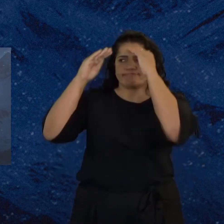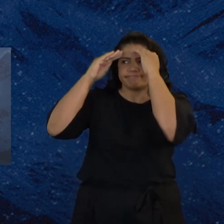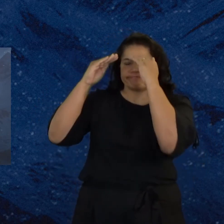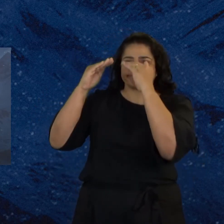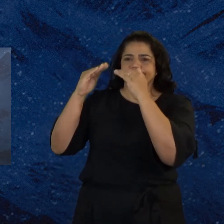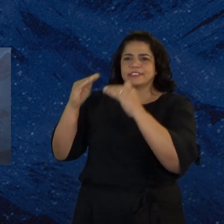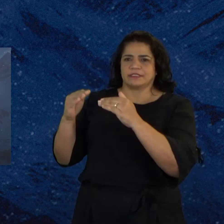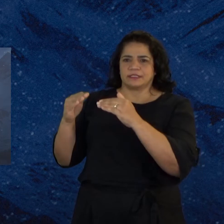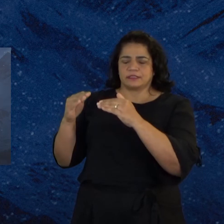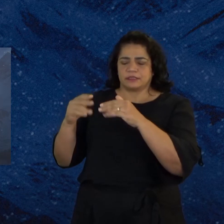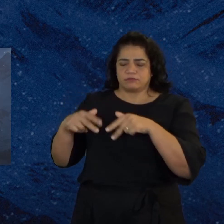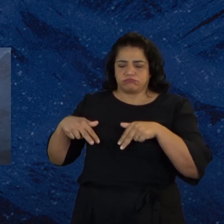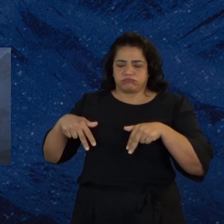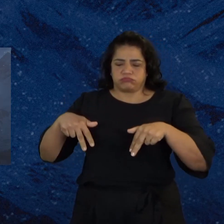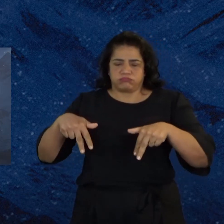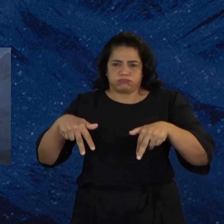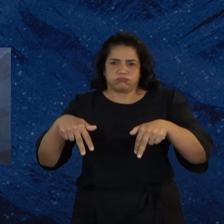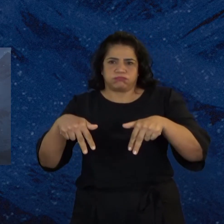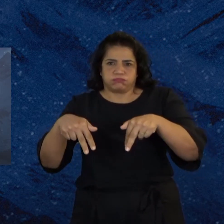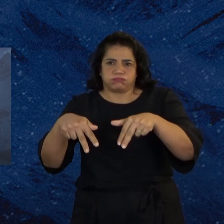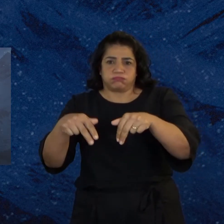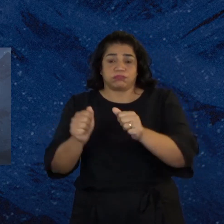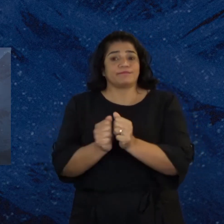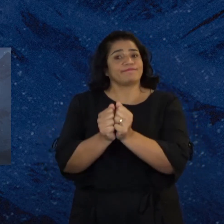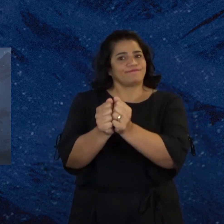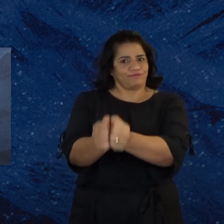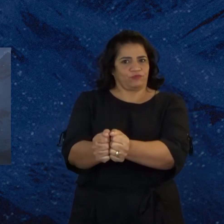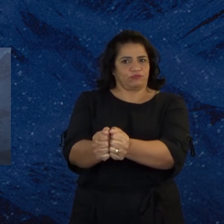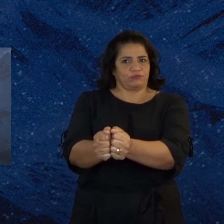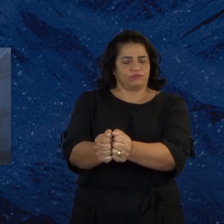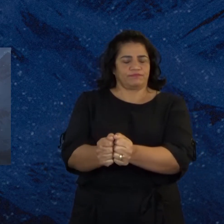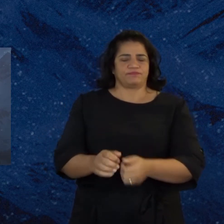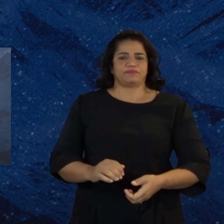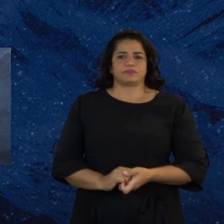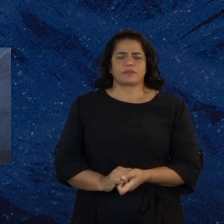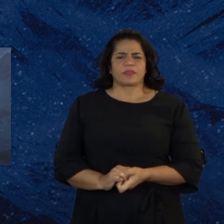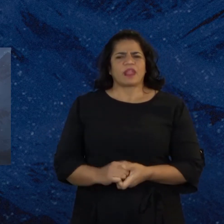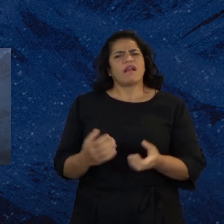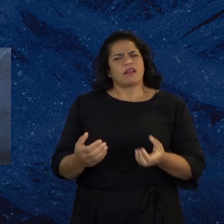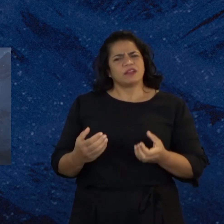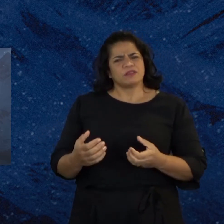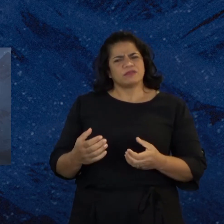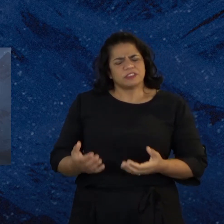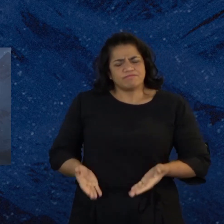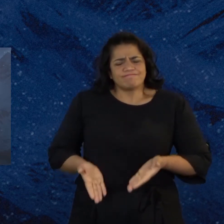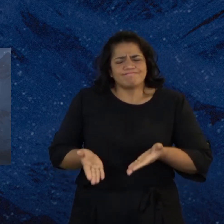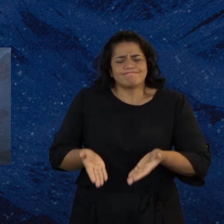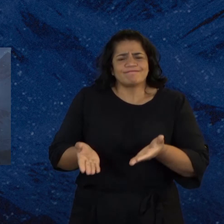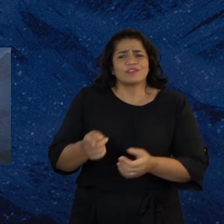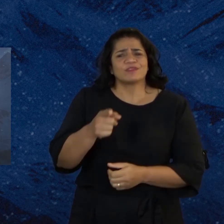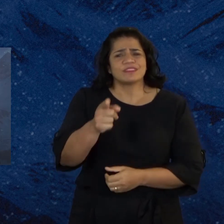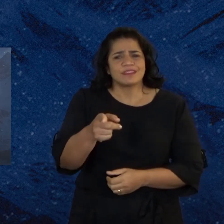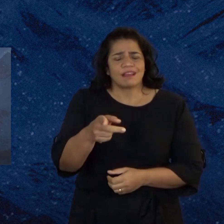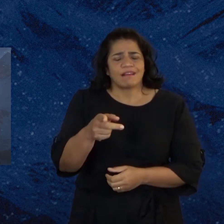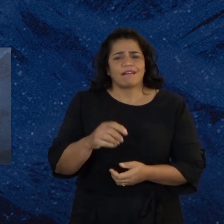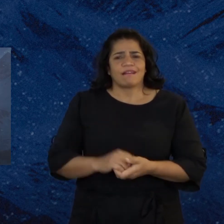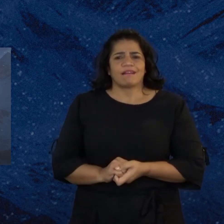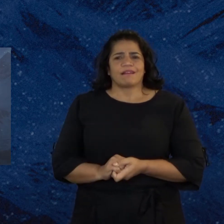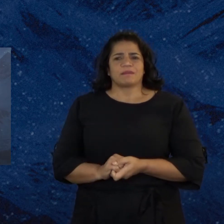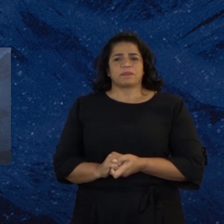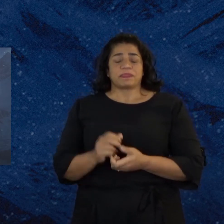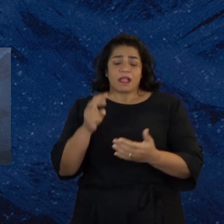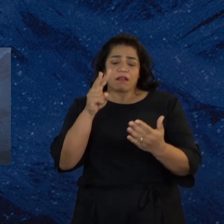o acampamento de Israel tem que marchar. Então eu queria encorajar você a dar atenção para a palavra